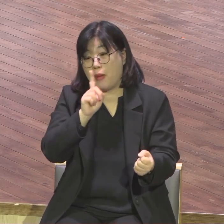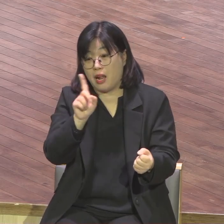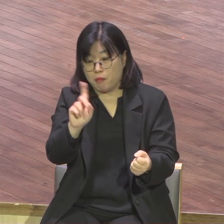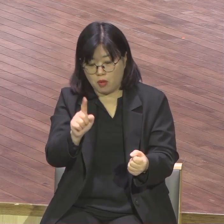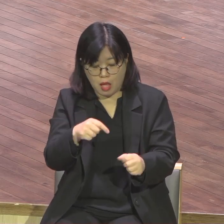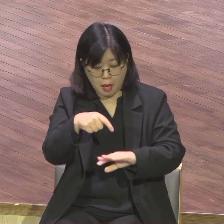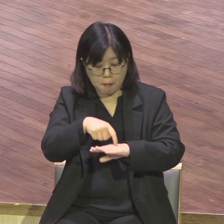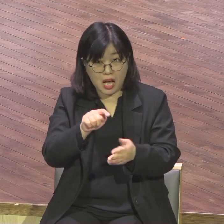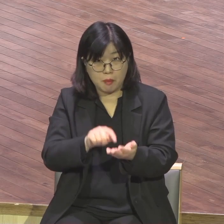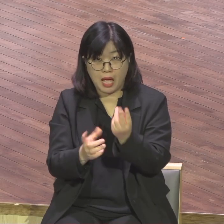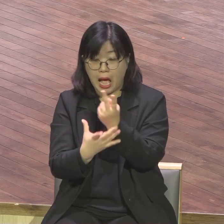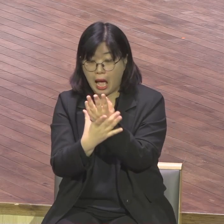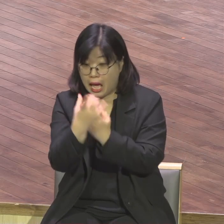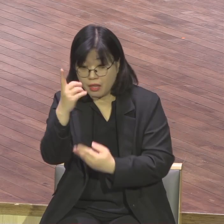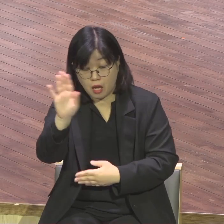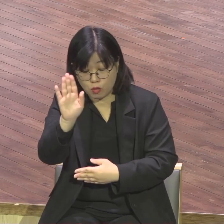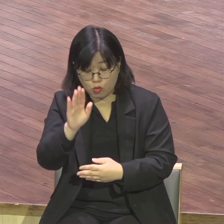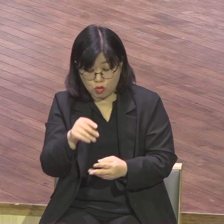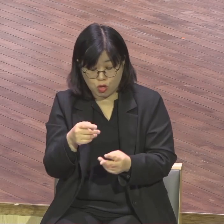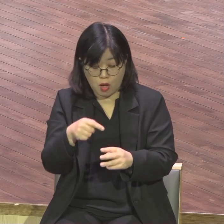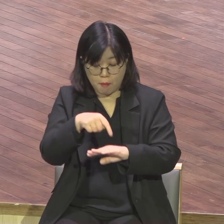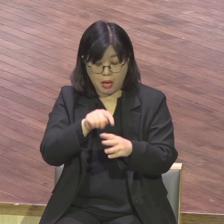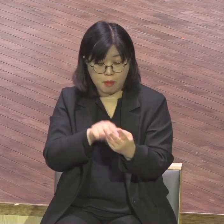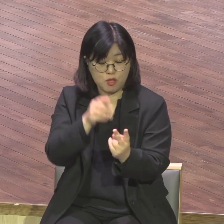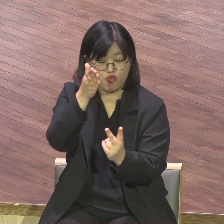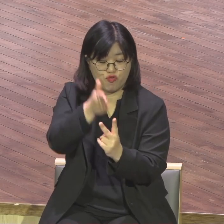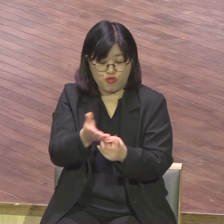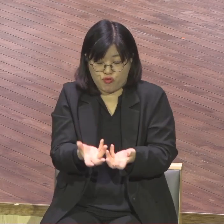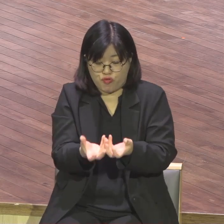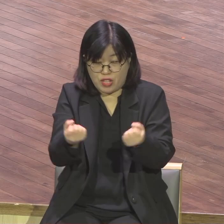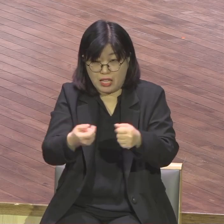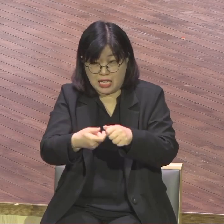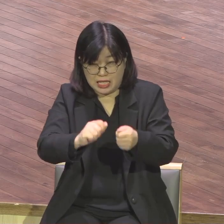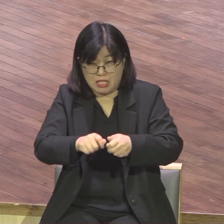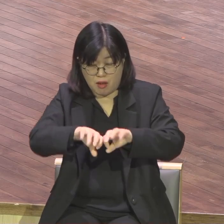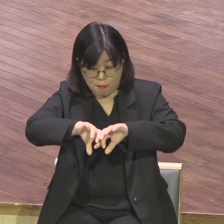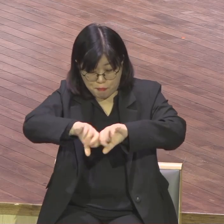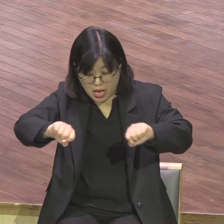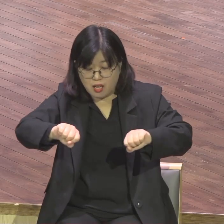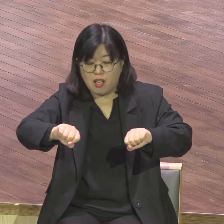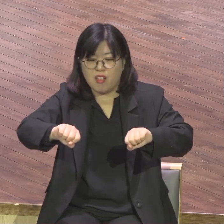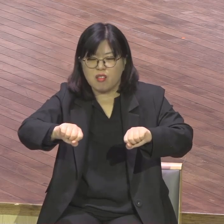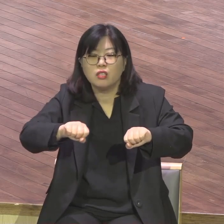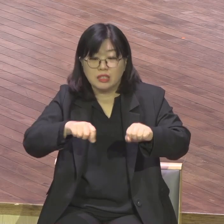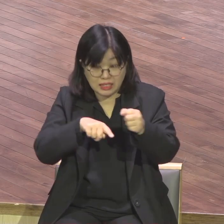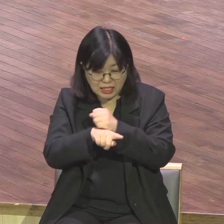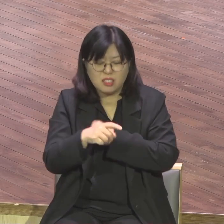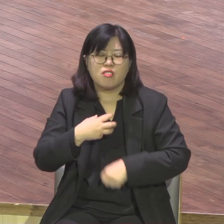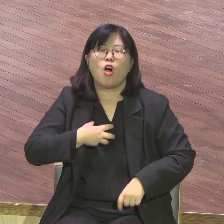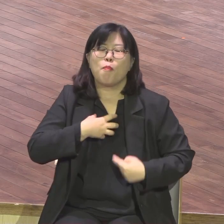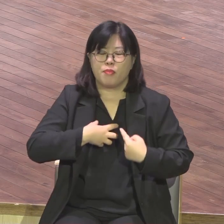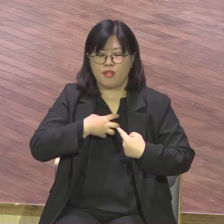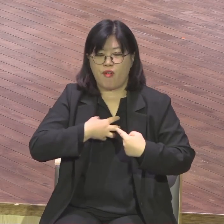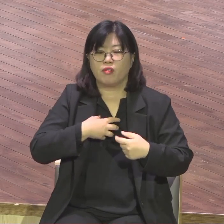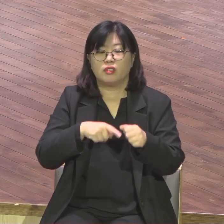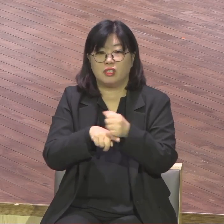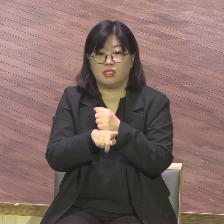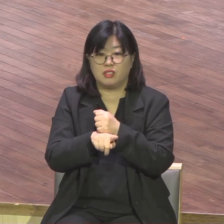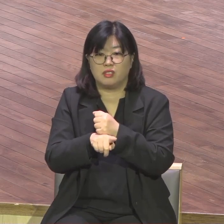두 마음을 품게 하는 것이 뭐냐, 염려예요. 두 마음을 품어, 두 마음. 그래서